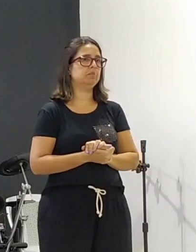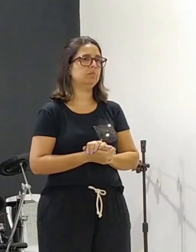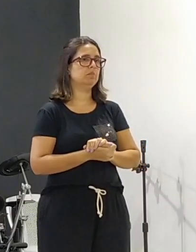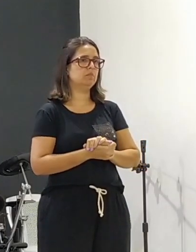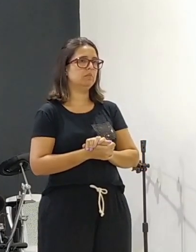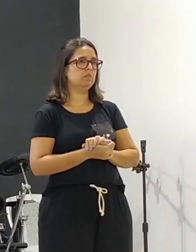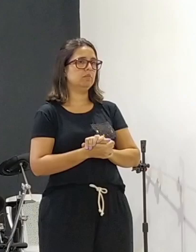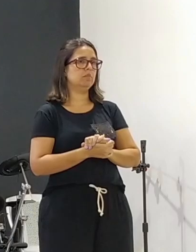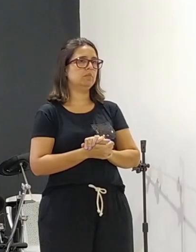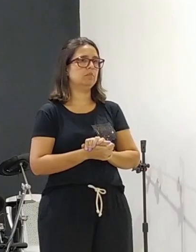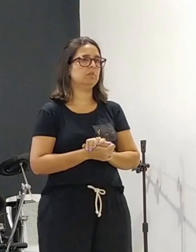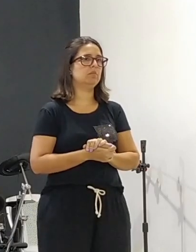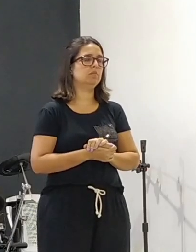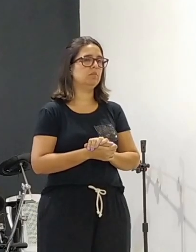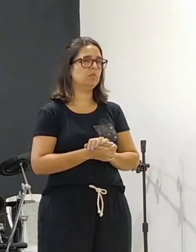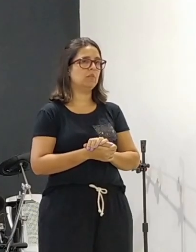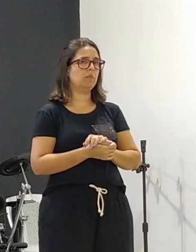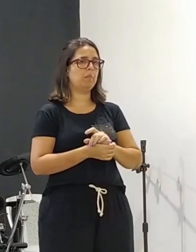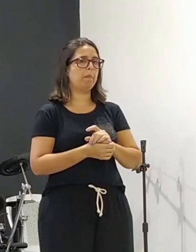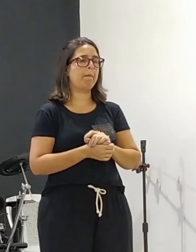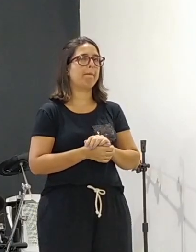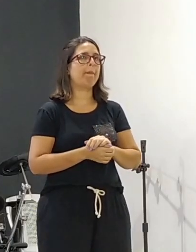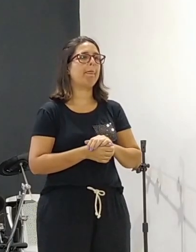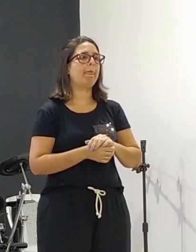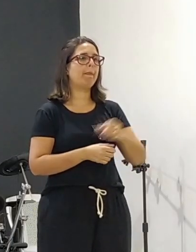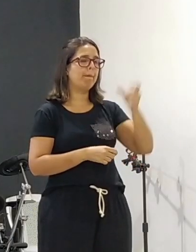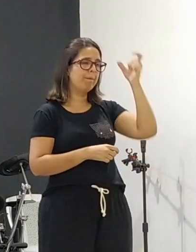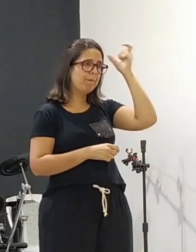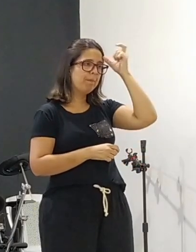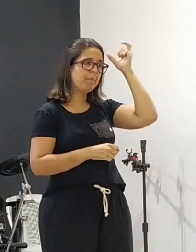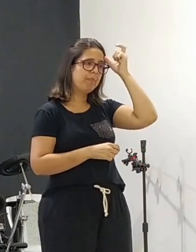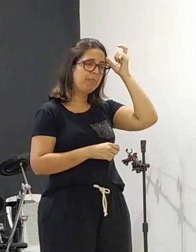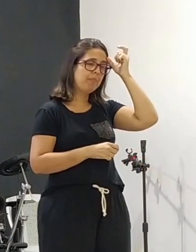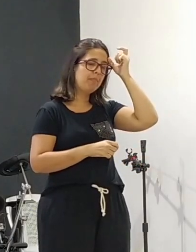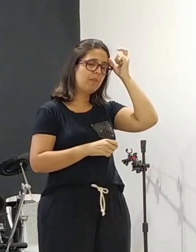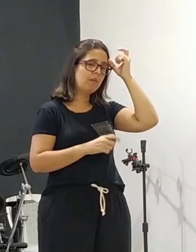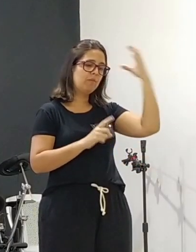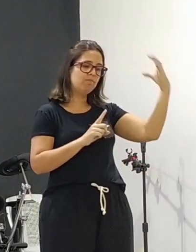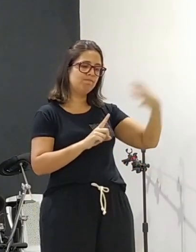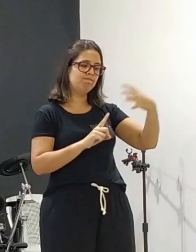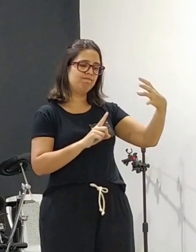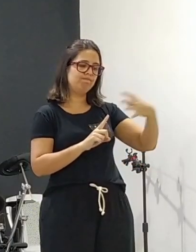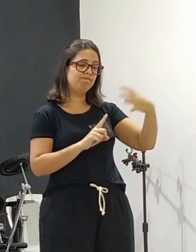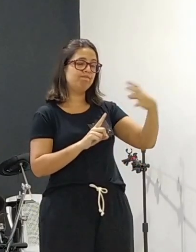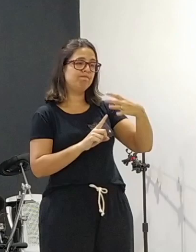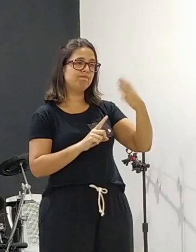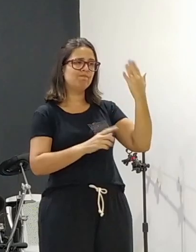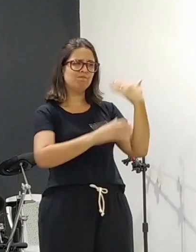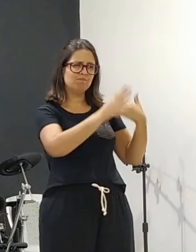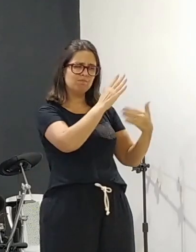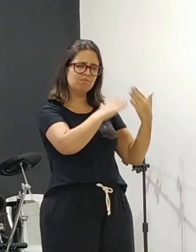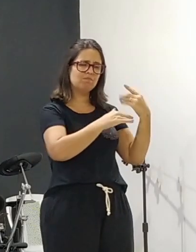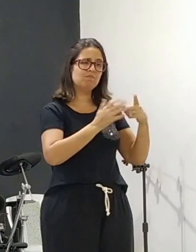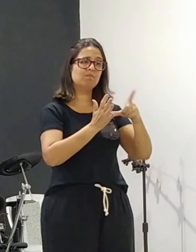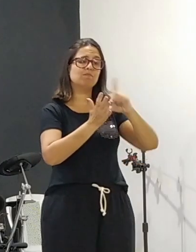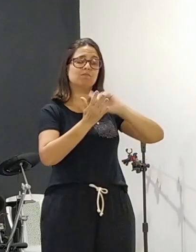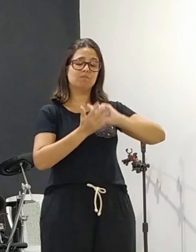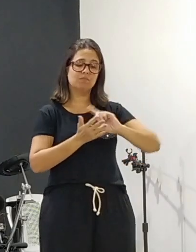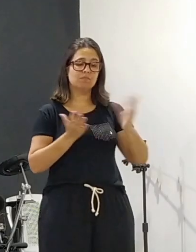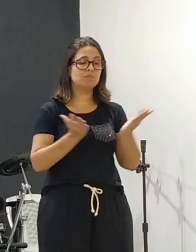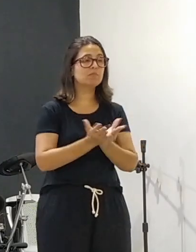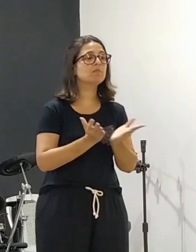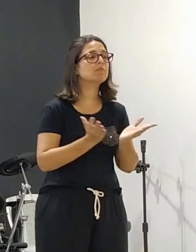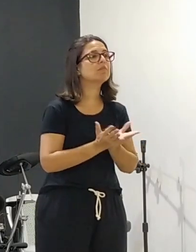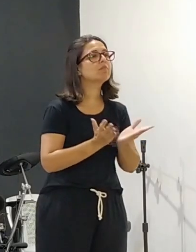que opera nos filhos da desobediência. É assim que nós andávamos, segundo essa força, esse curso,